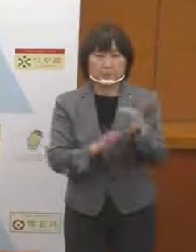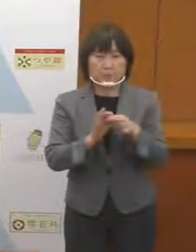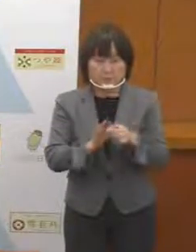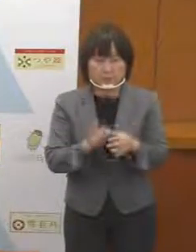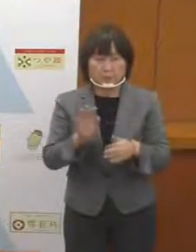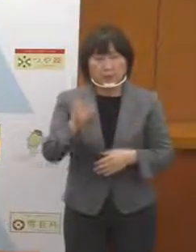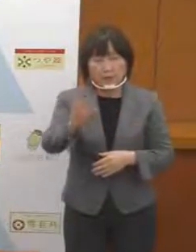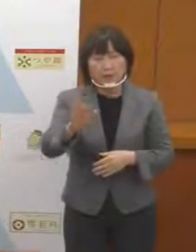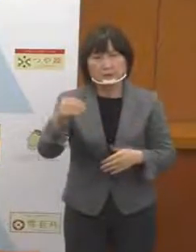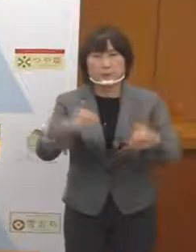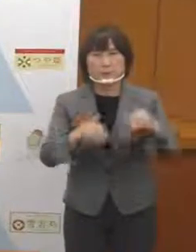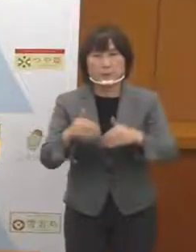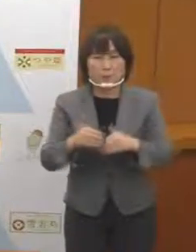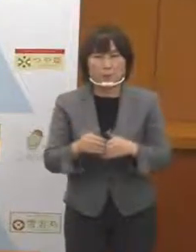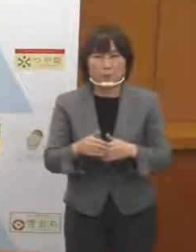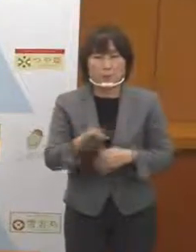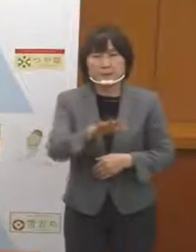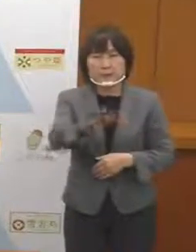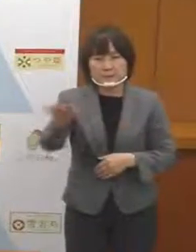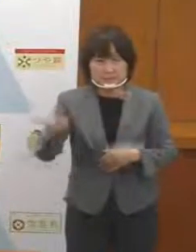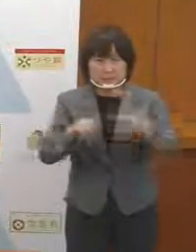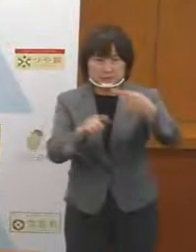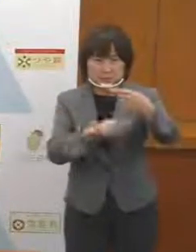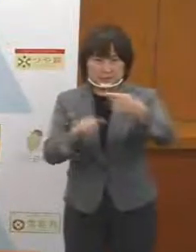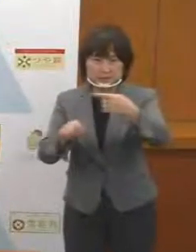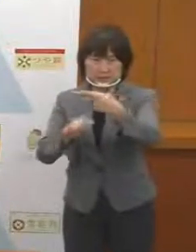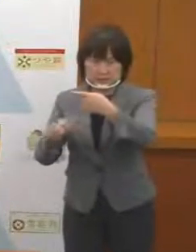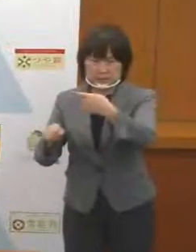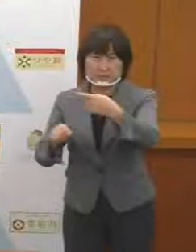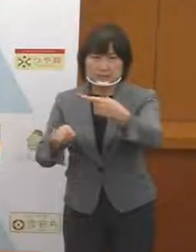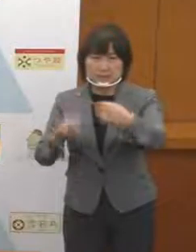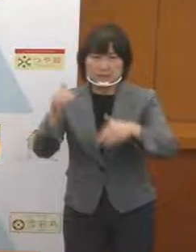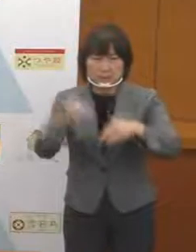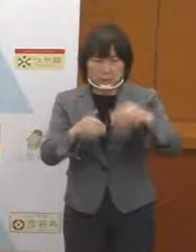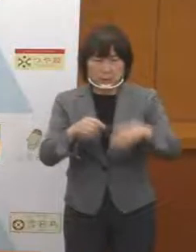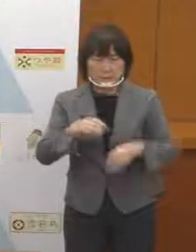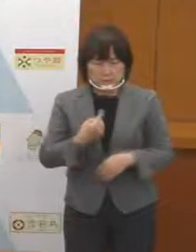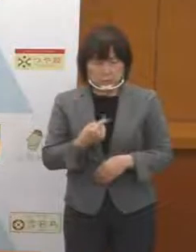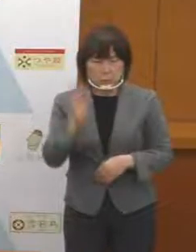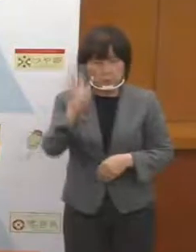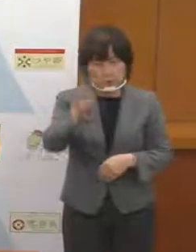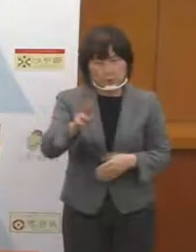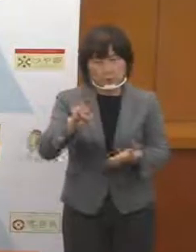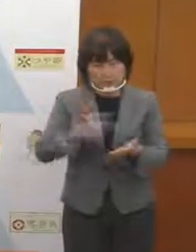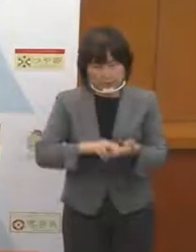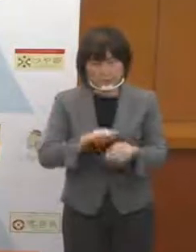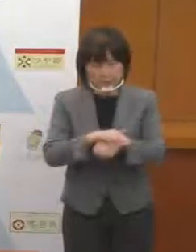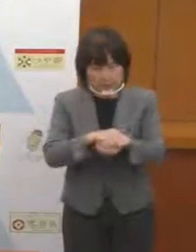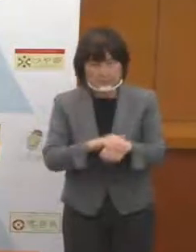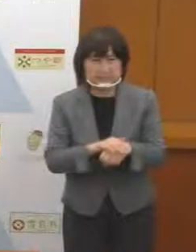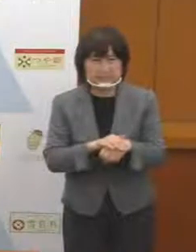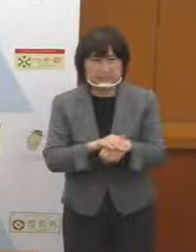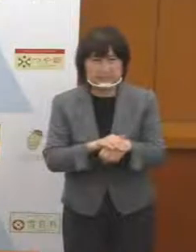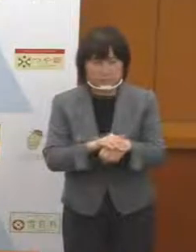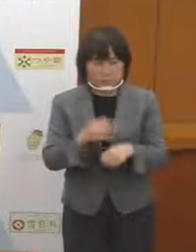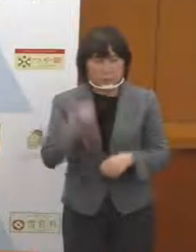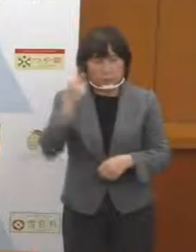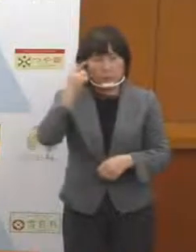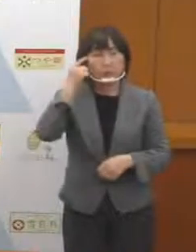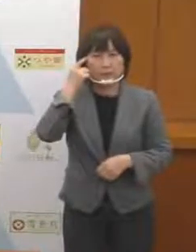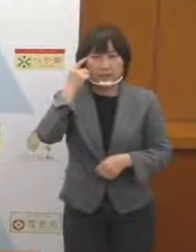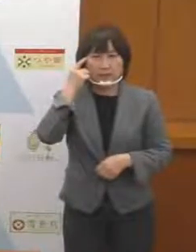選挙におきましても有権者の皆様お一人おひとりが選挙は自分の未来を決めるものという意識を持っ